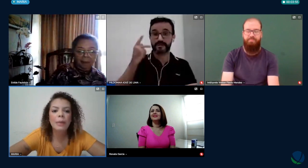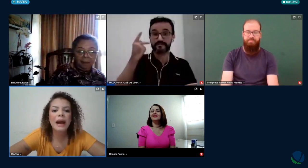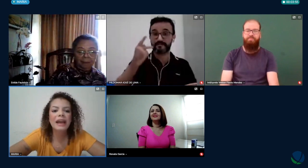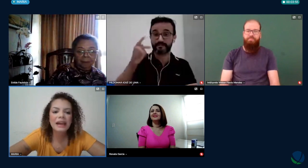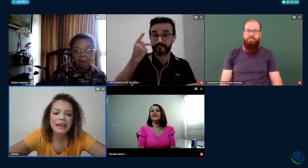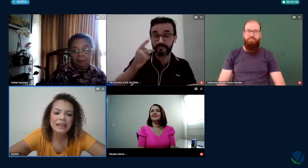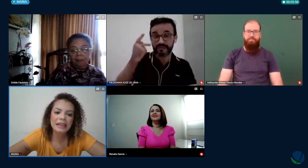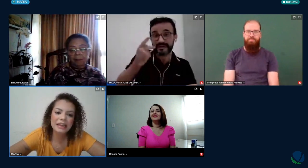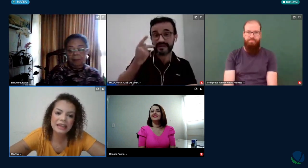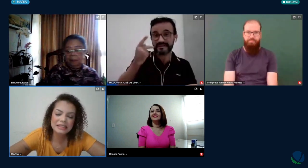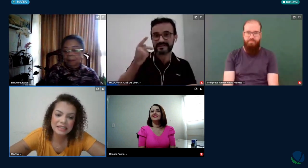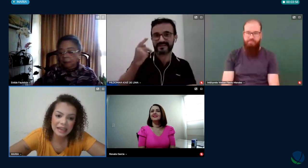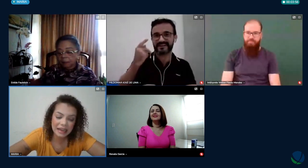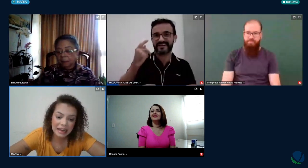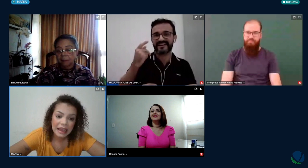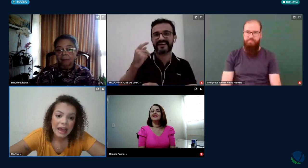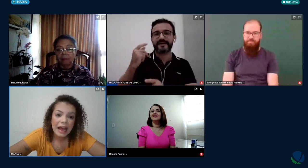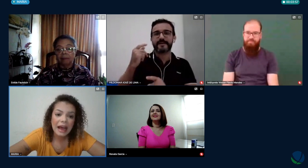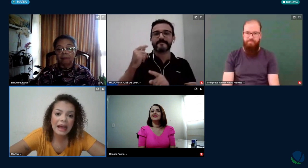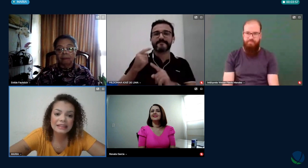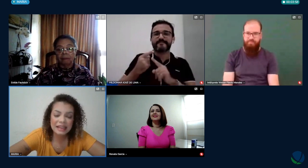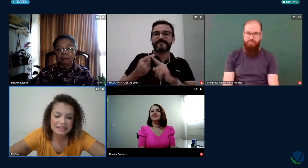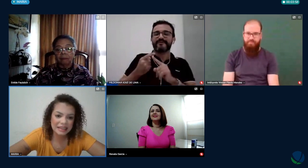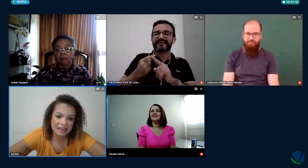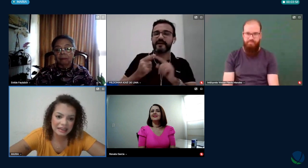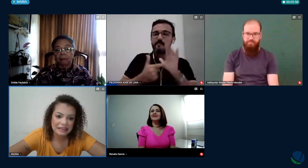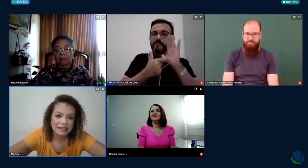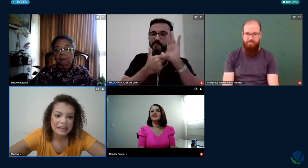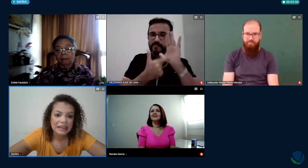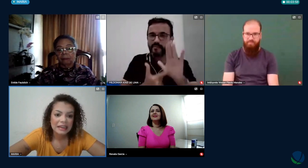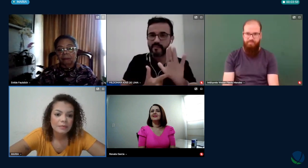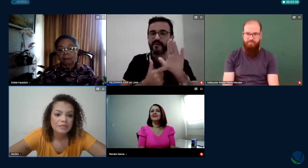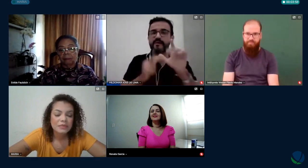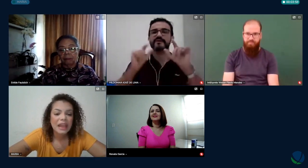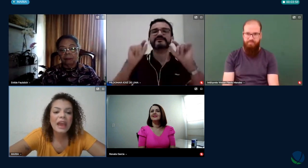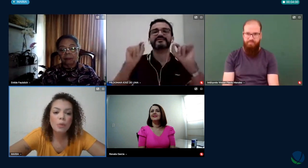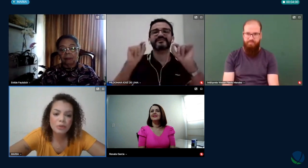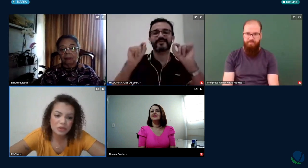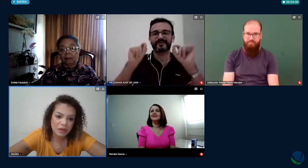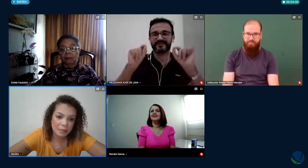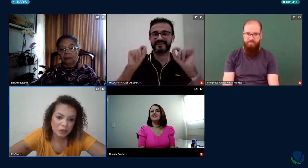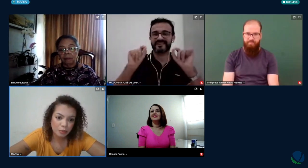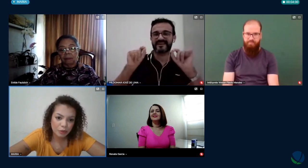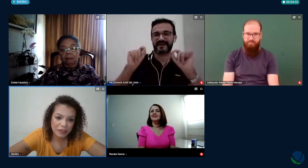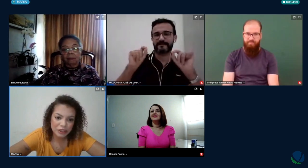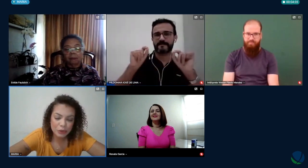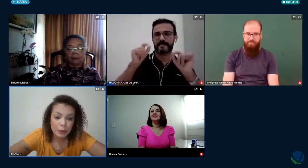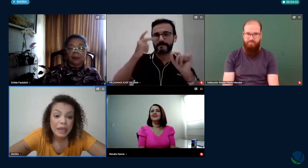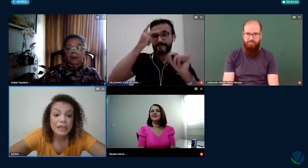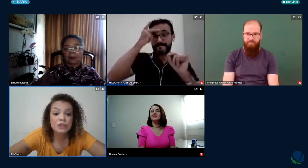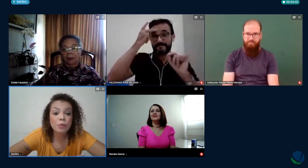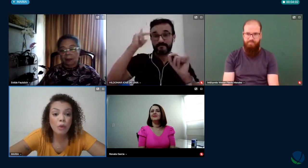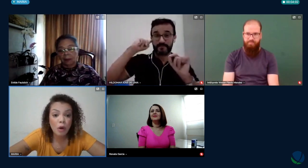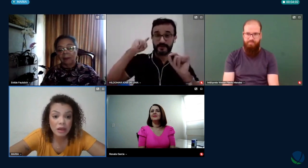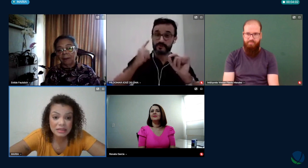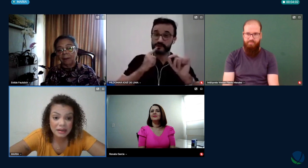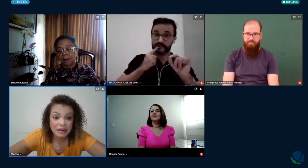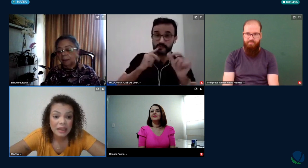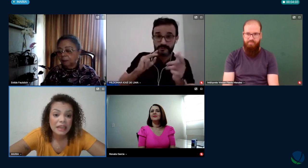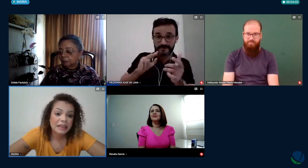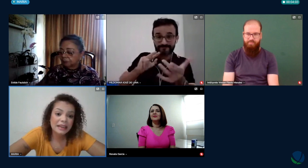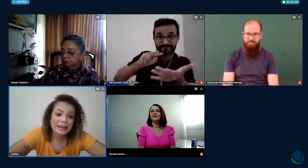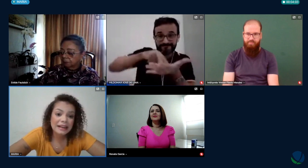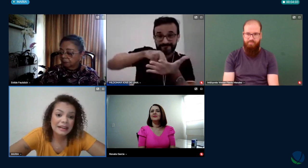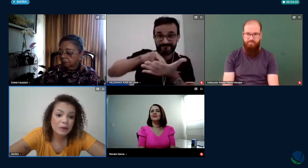áreas para enriquecerem a tese dela. É um posicionamento político. Isso